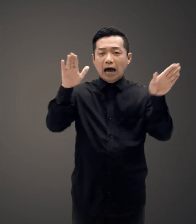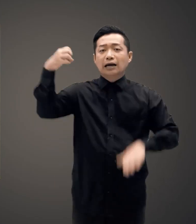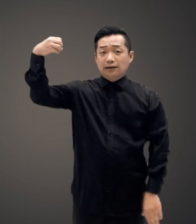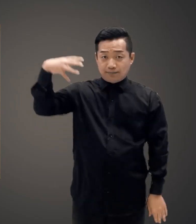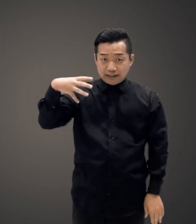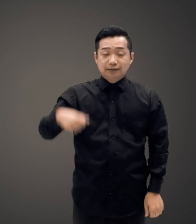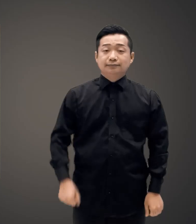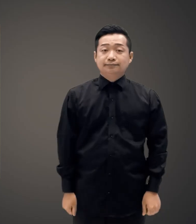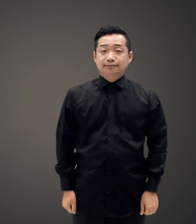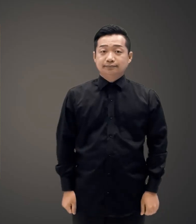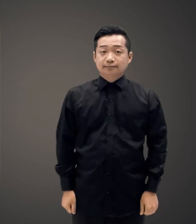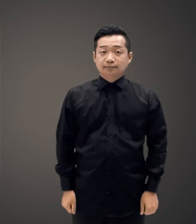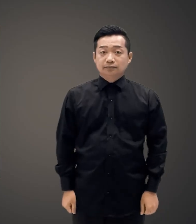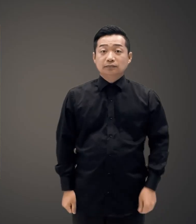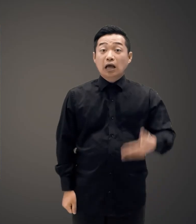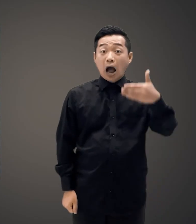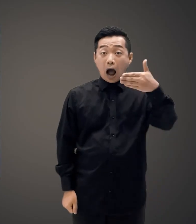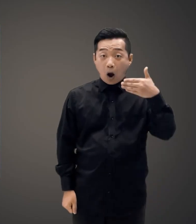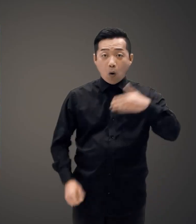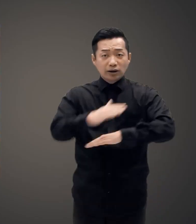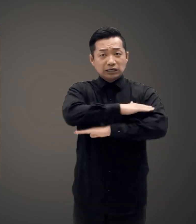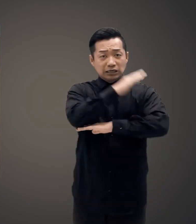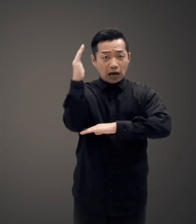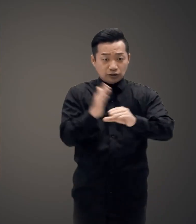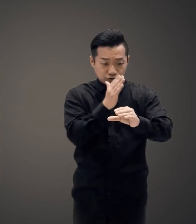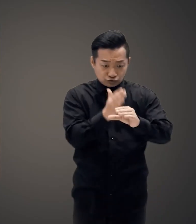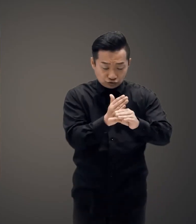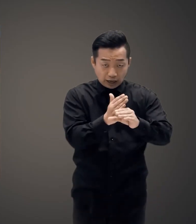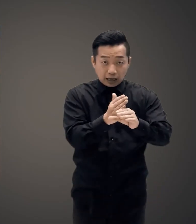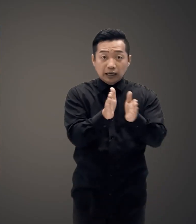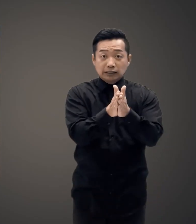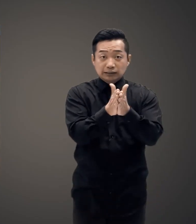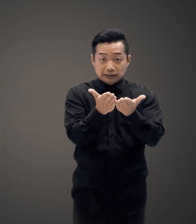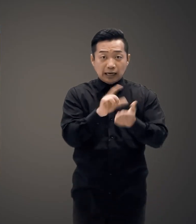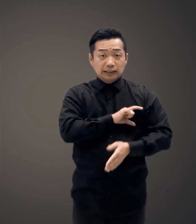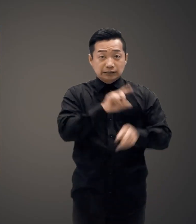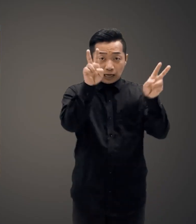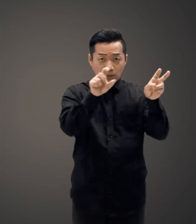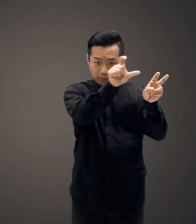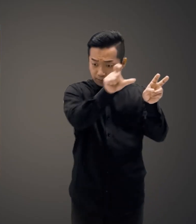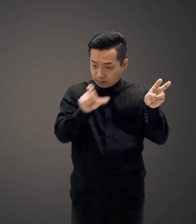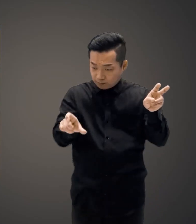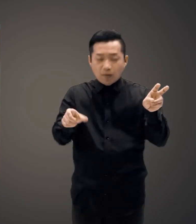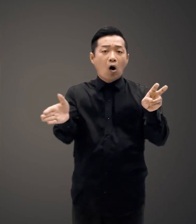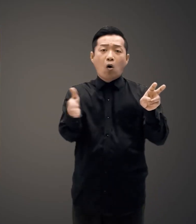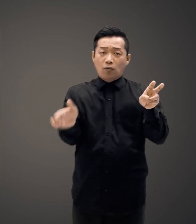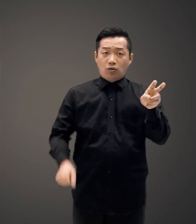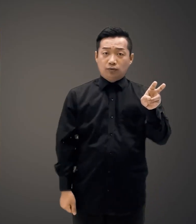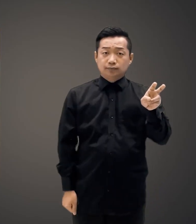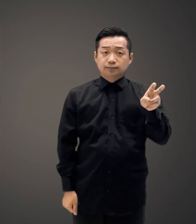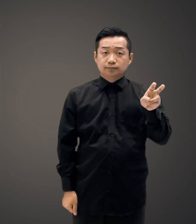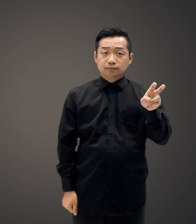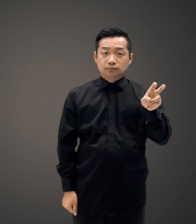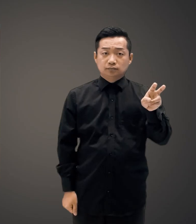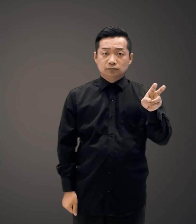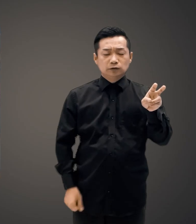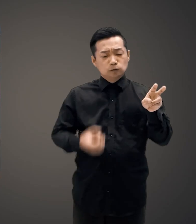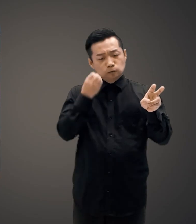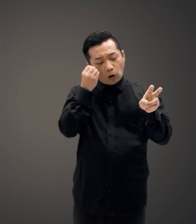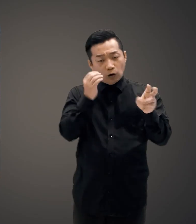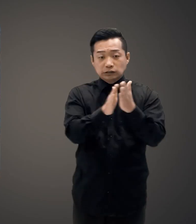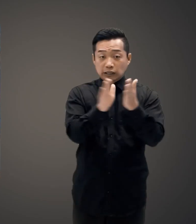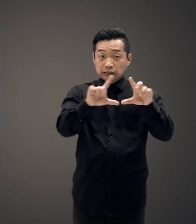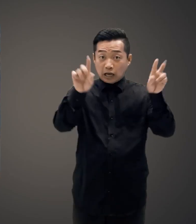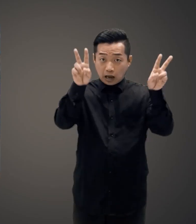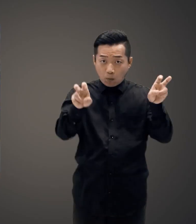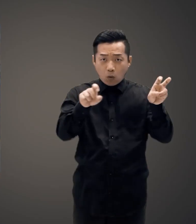9. 한낮의 빛. 이렇게 9편의 이야기 속에 책의 제목을 그대로 담아낸 것은 없습니다. 그렇기